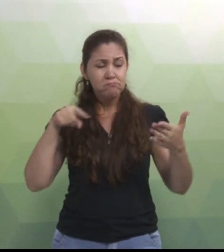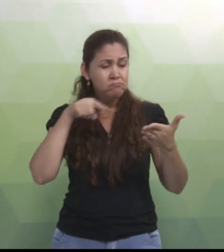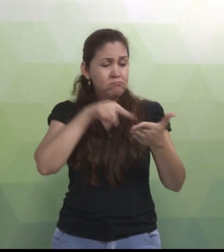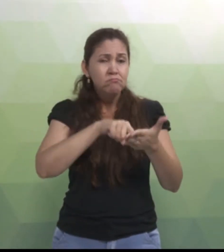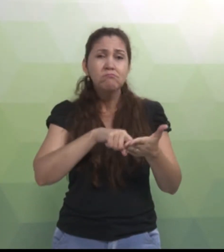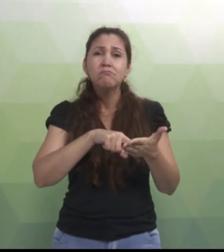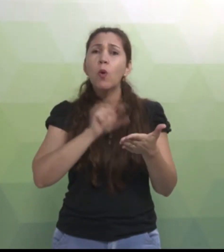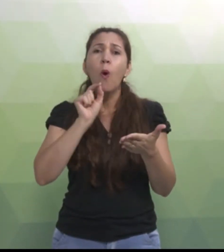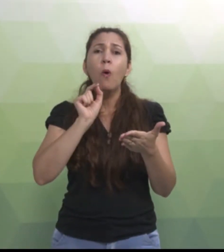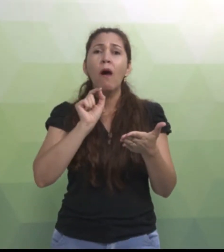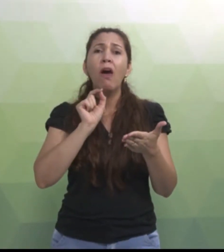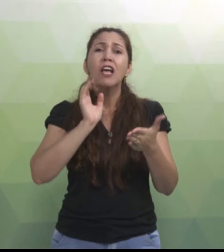foram preparados